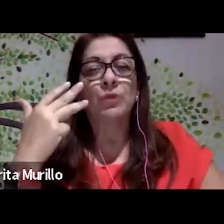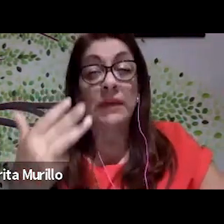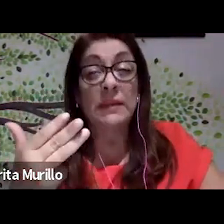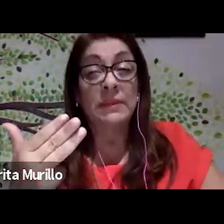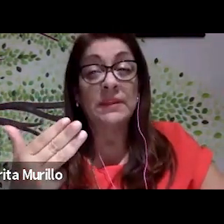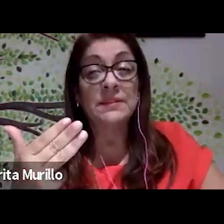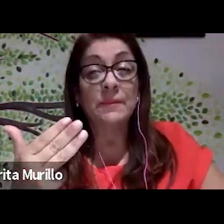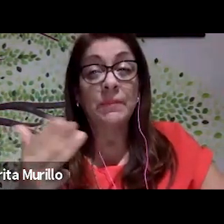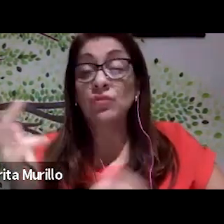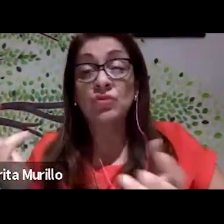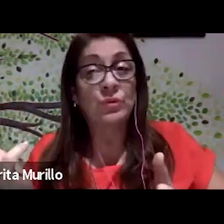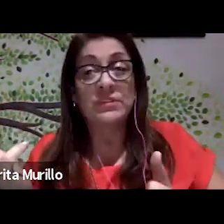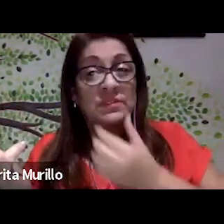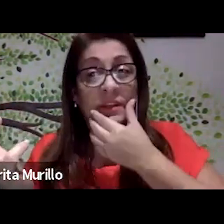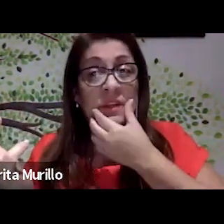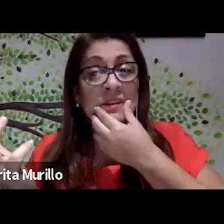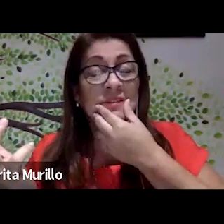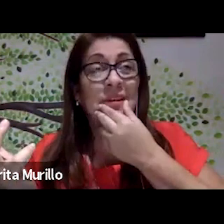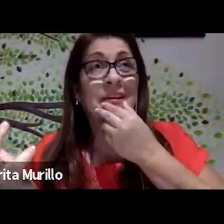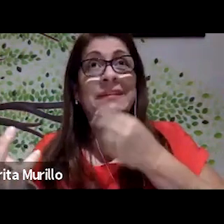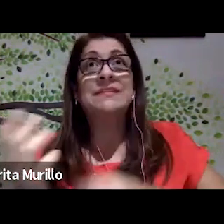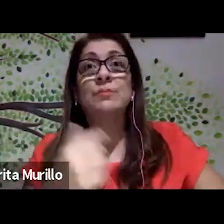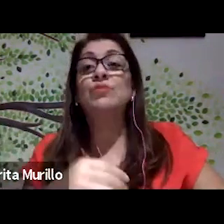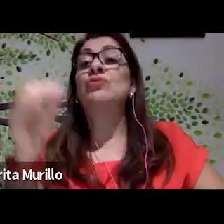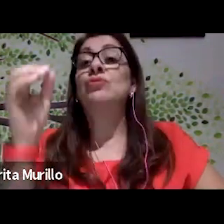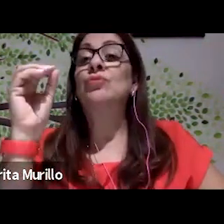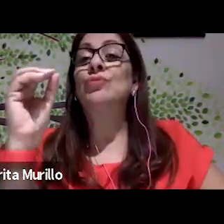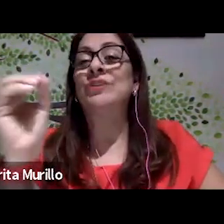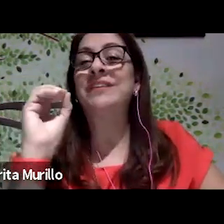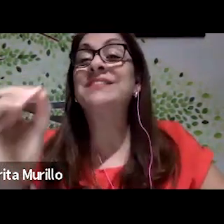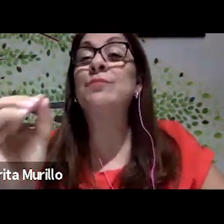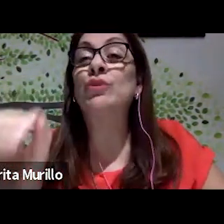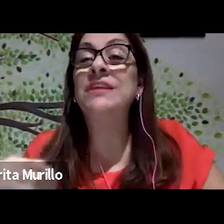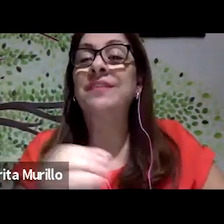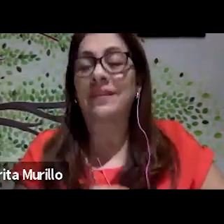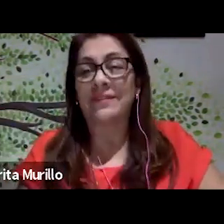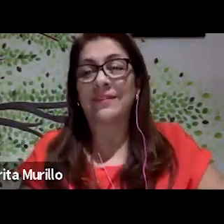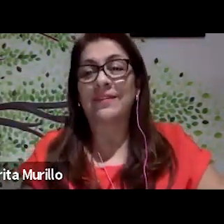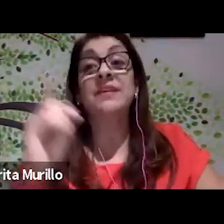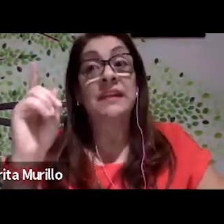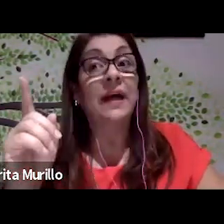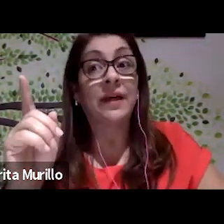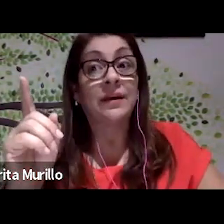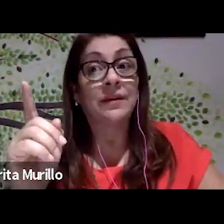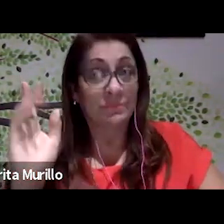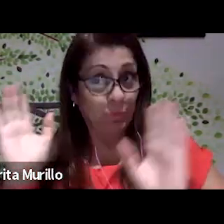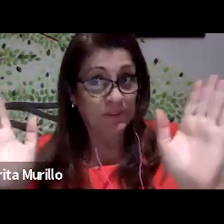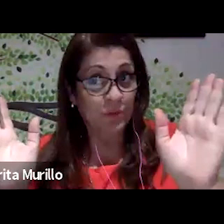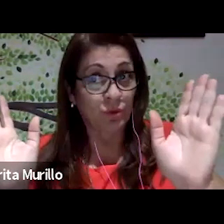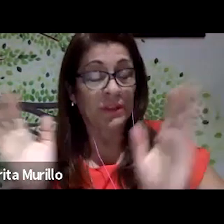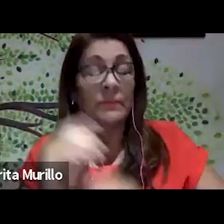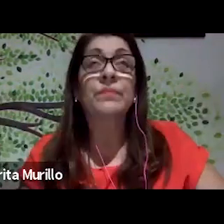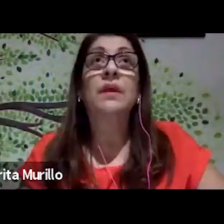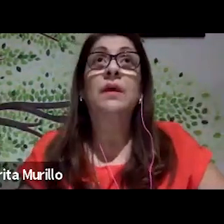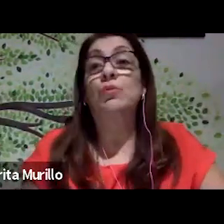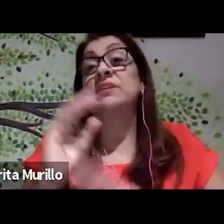poner límites eso no se lo decimos a las niñas les decimos usted tiene que ser bonita y delgada no